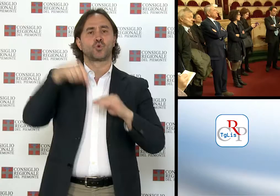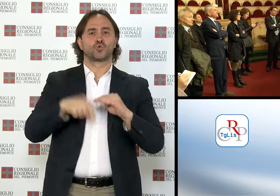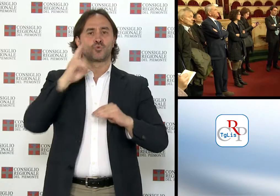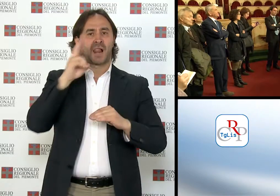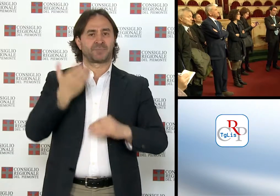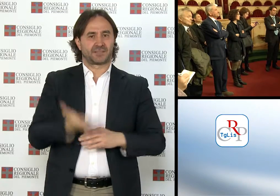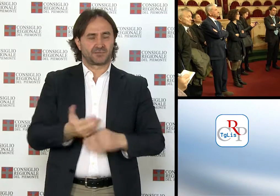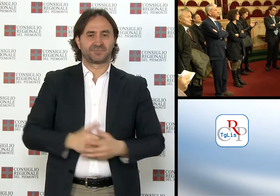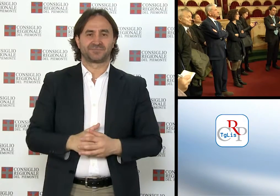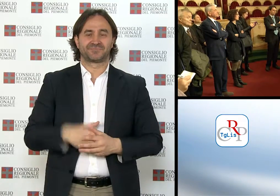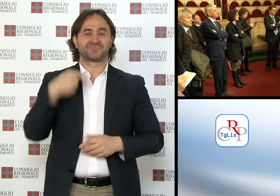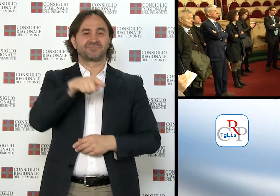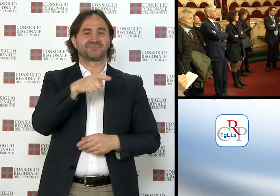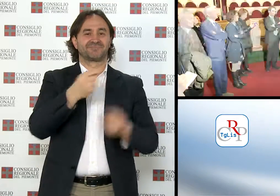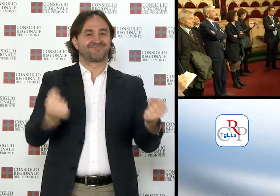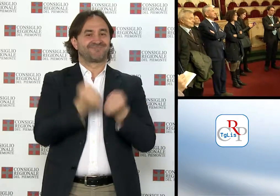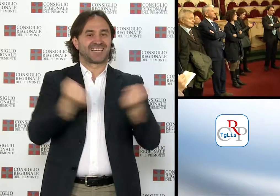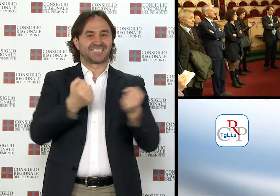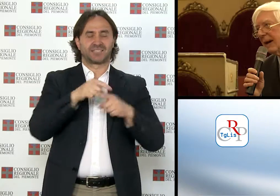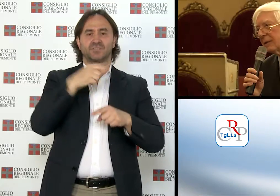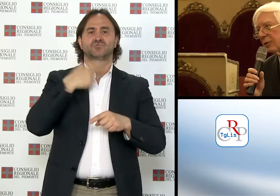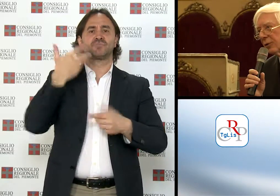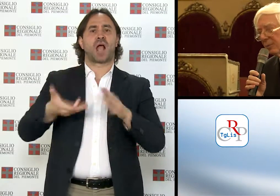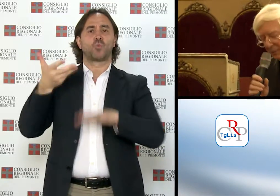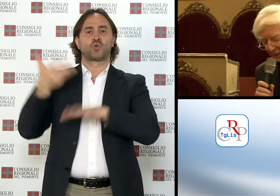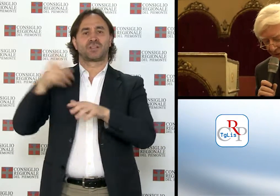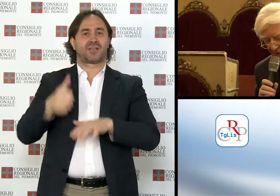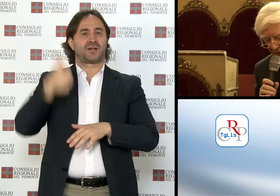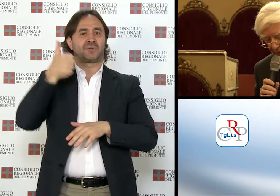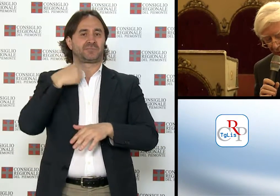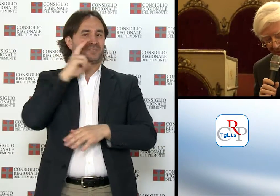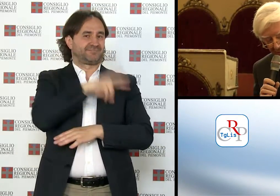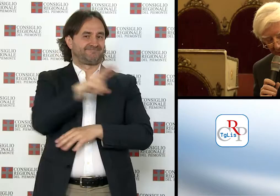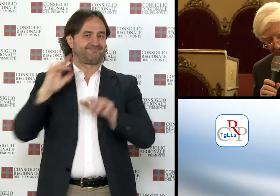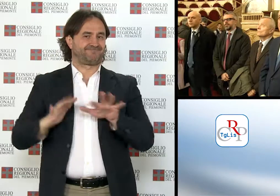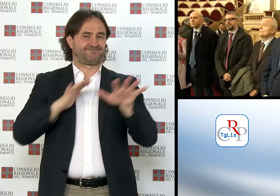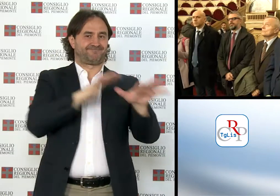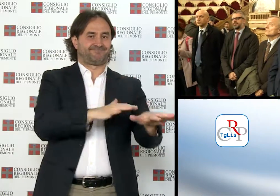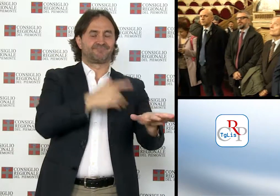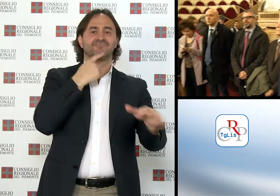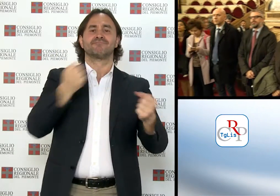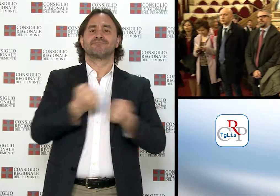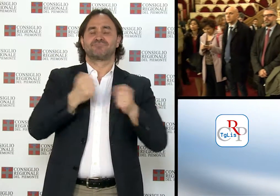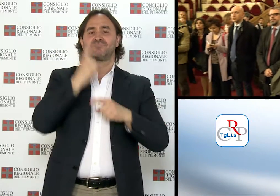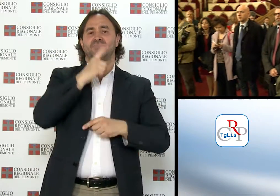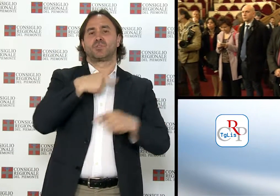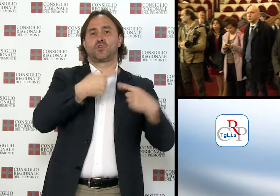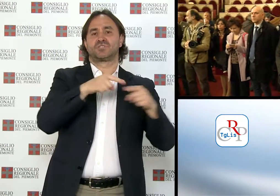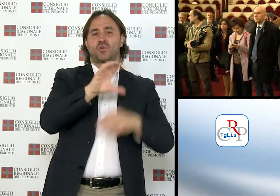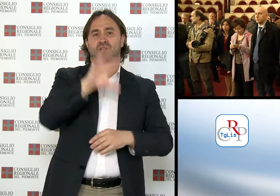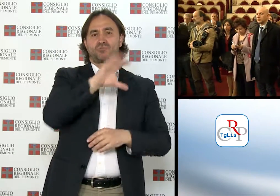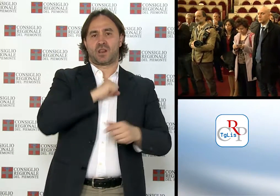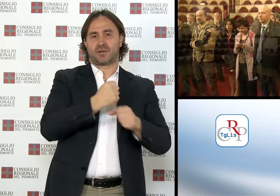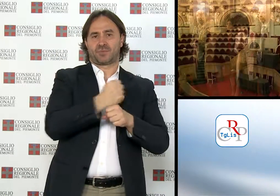l'iniziativa che ha avuto un'anteprima con la visita delle autorità è stata patrocinata e sostenuta dal consiglio regionale del piemonte